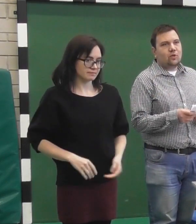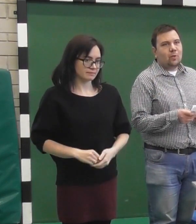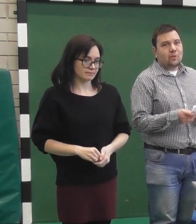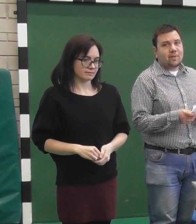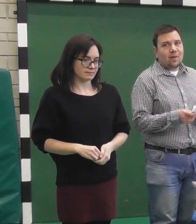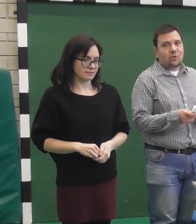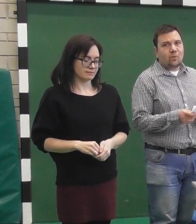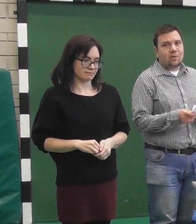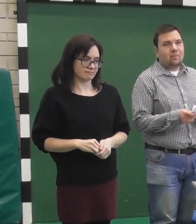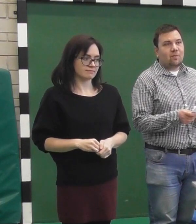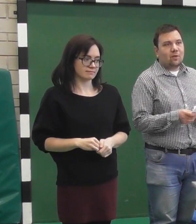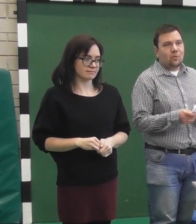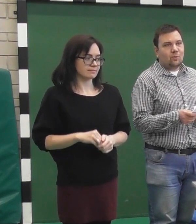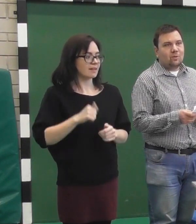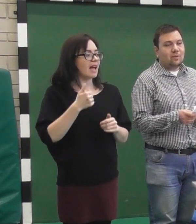És először számos jogot